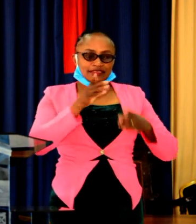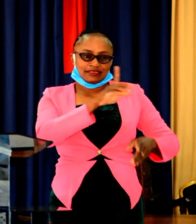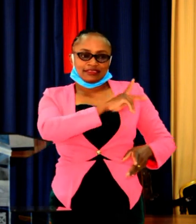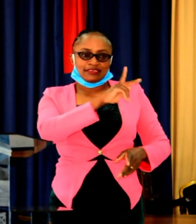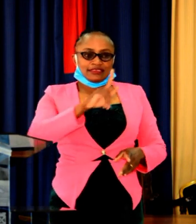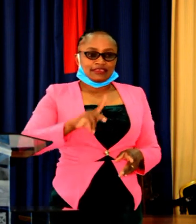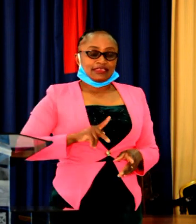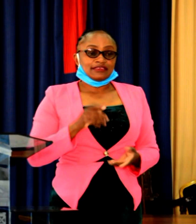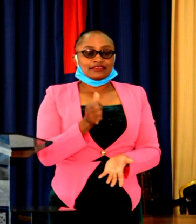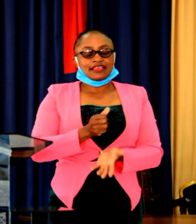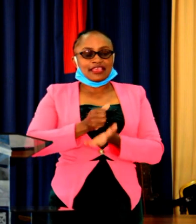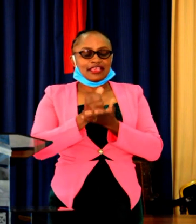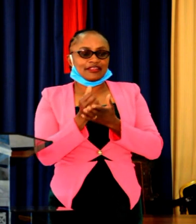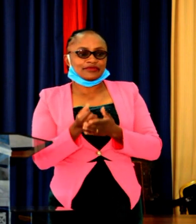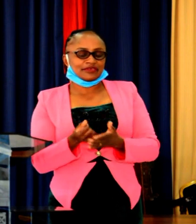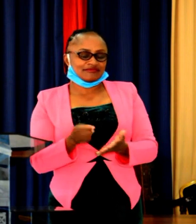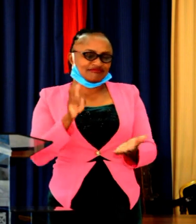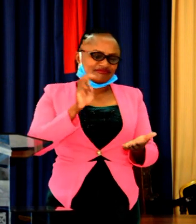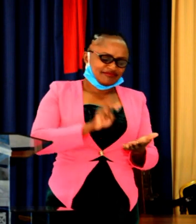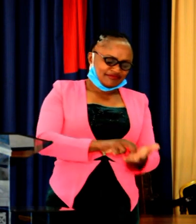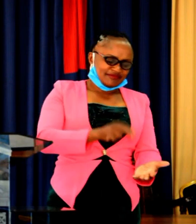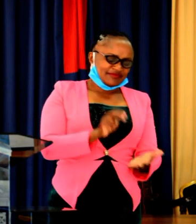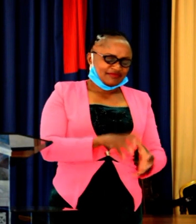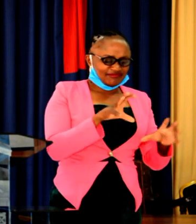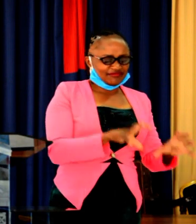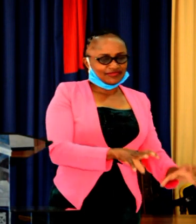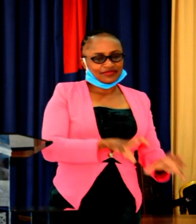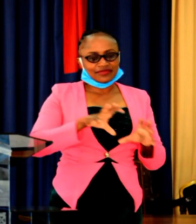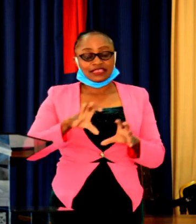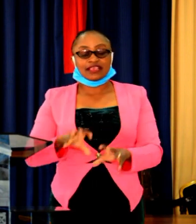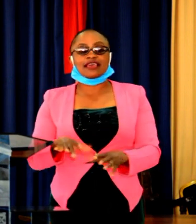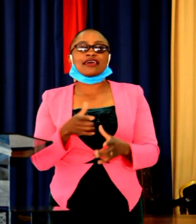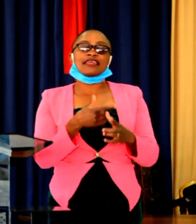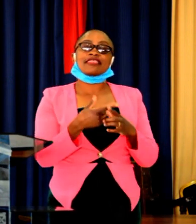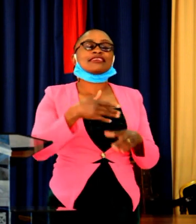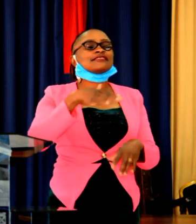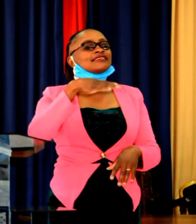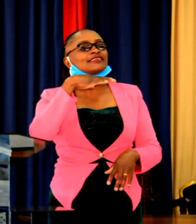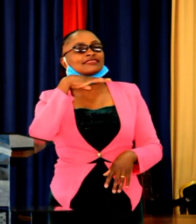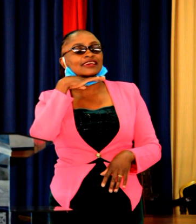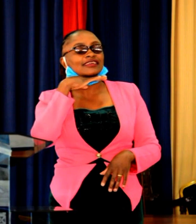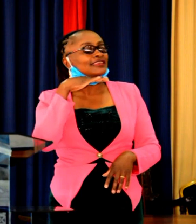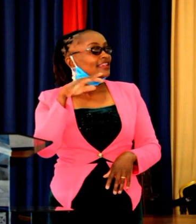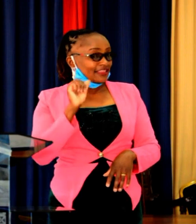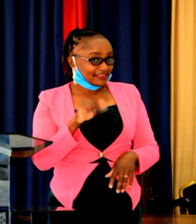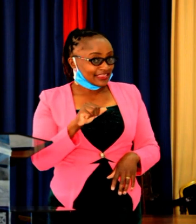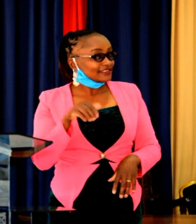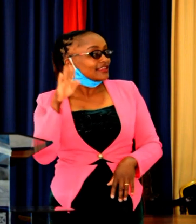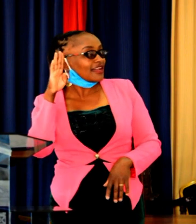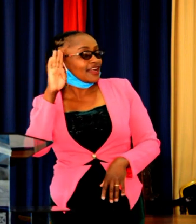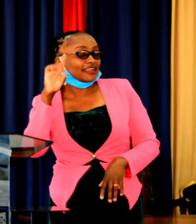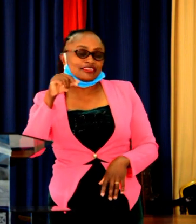akakanyangiwa marangoni akafa. Yeye alisikia unga umeshuka mbei lakini